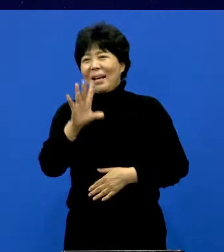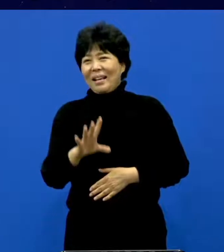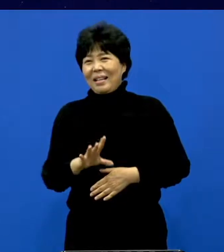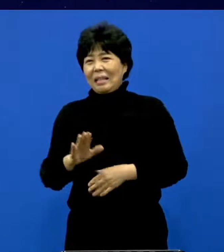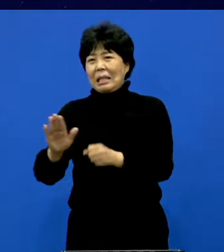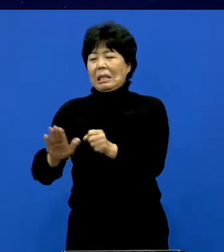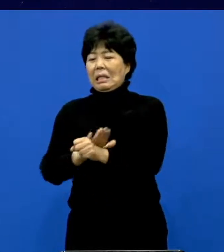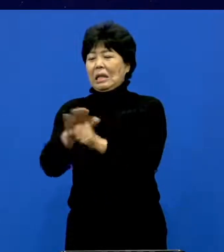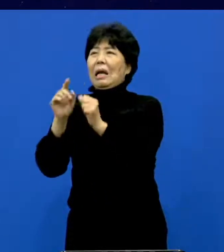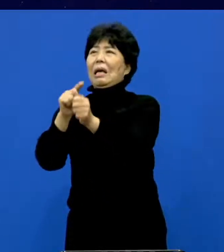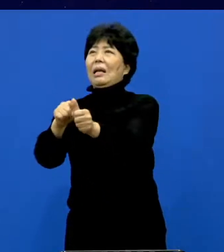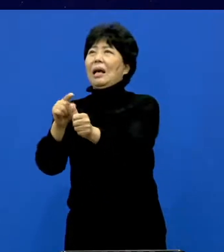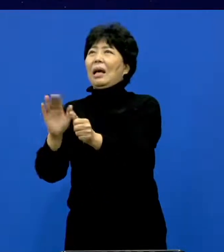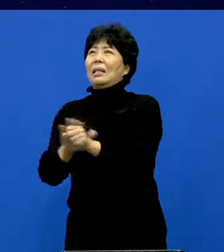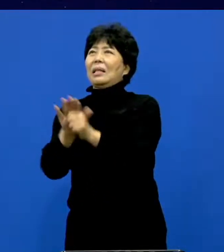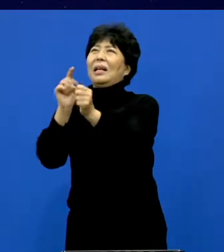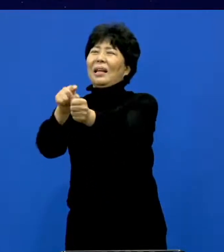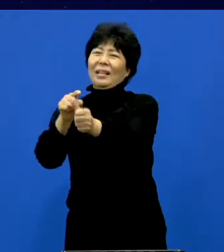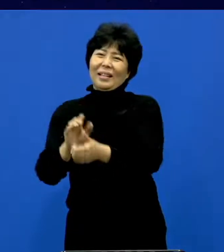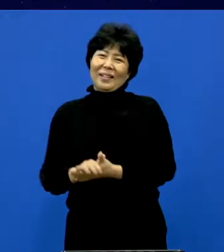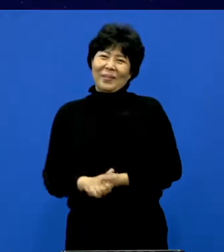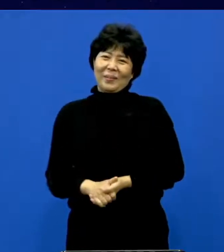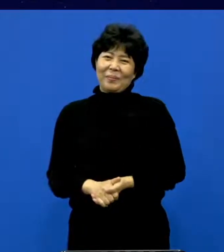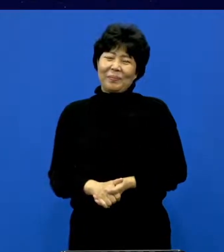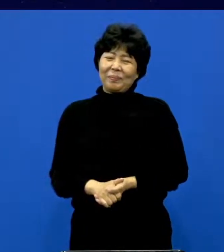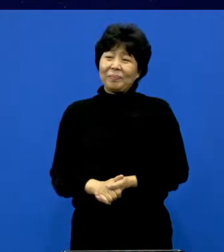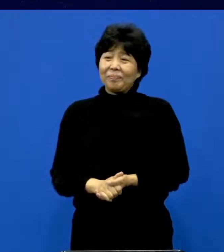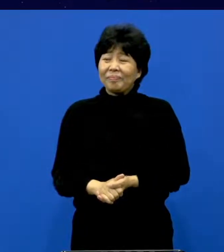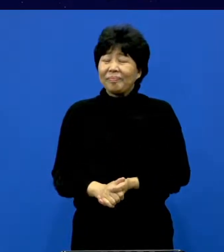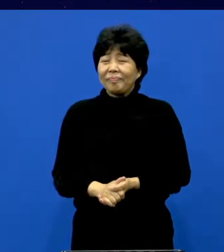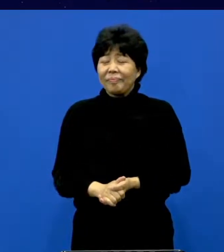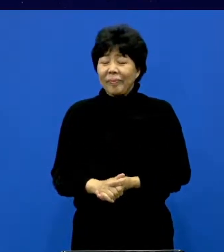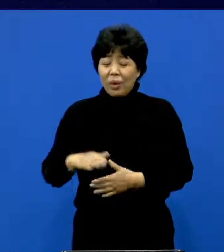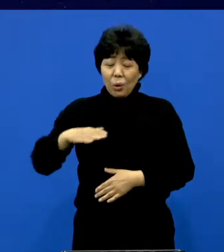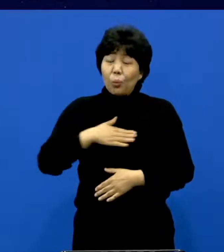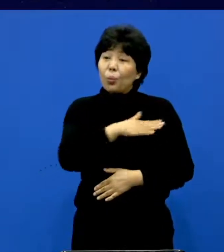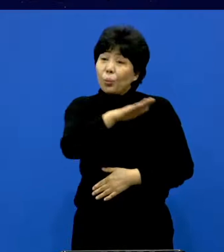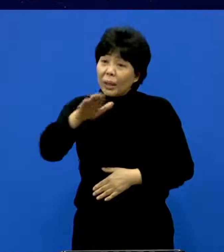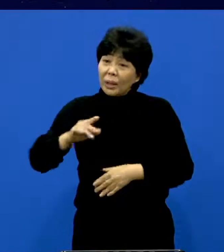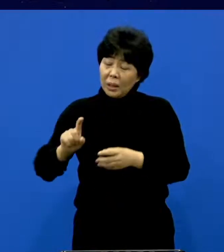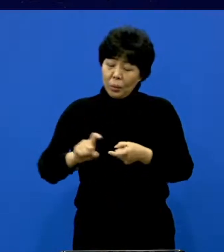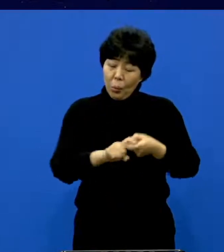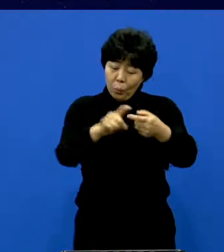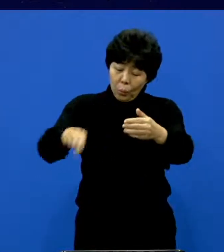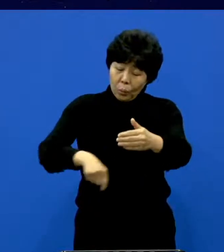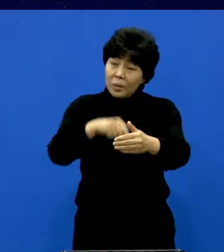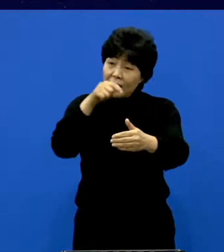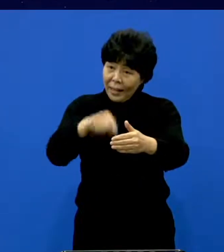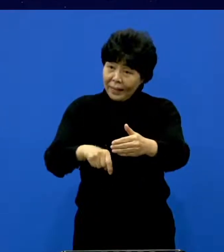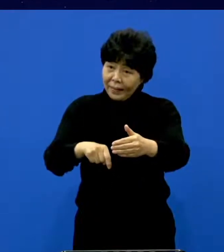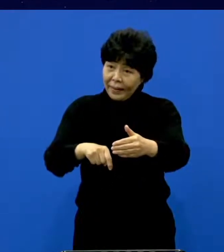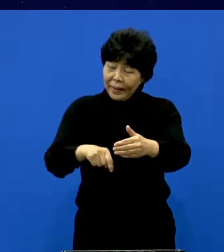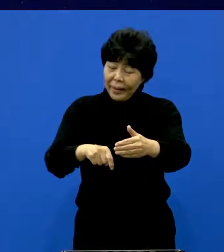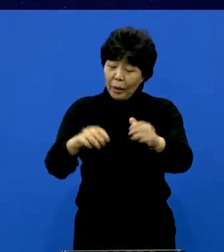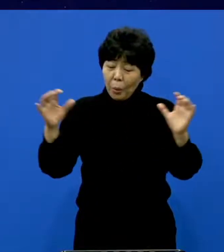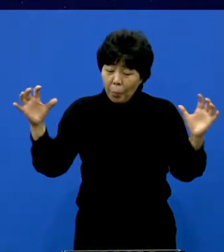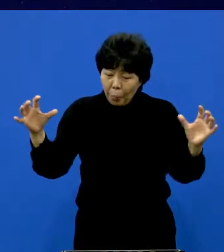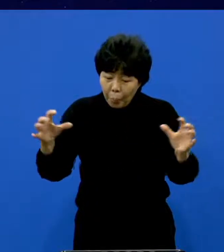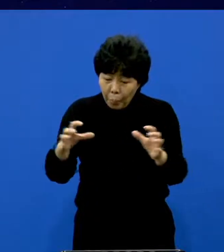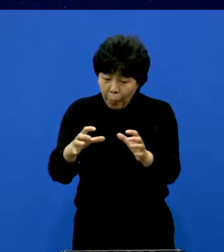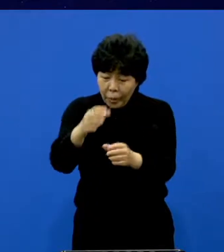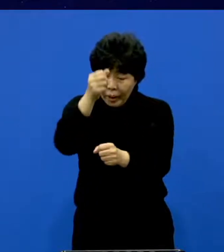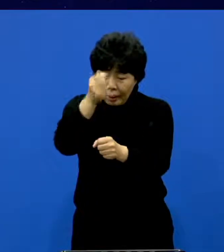여러분, 하나님 왜 우리를 홀로 두지 아니하시고 복잡하고 힘든 공동체의 관계 안으로 이렇게 모이게